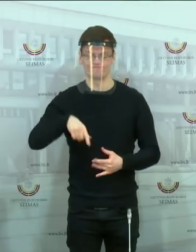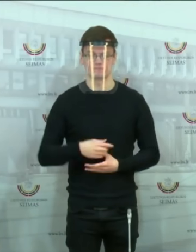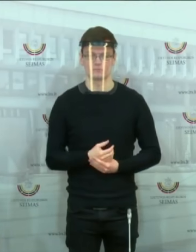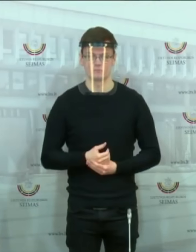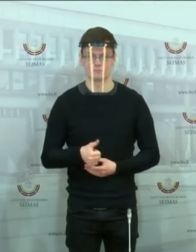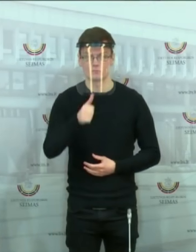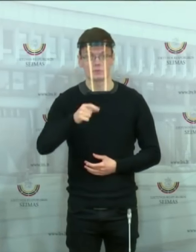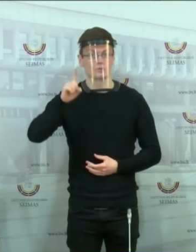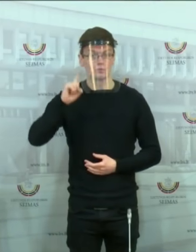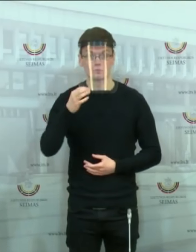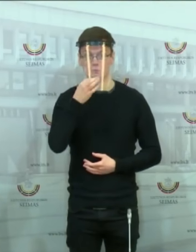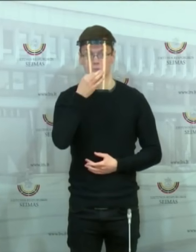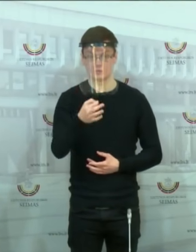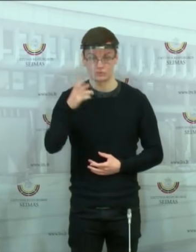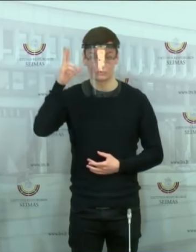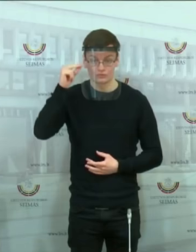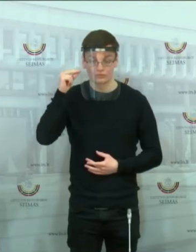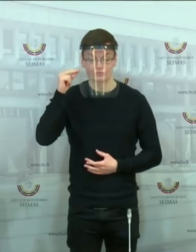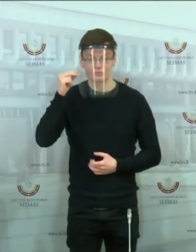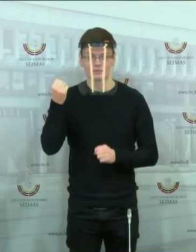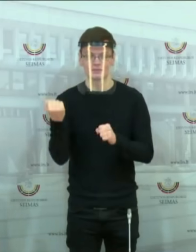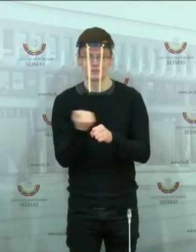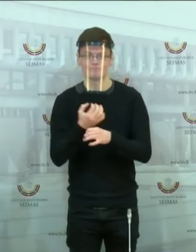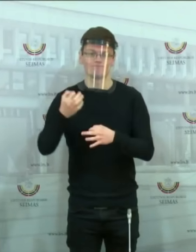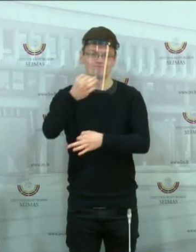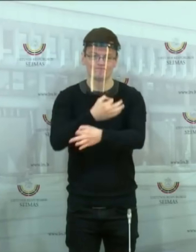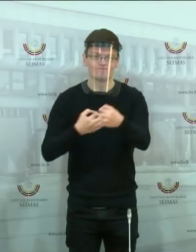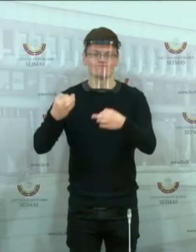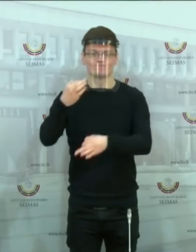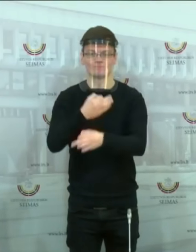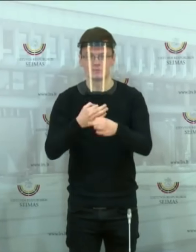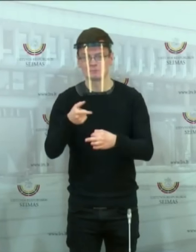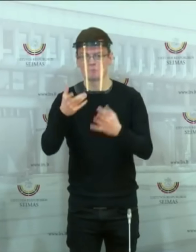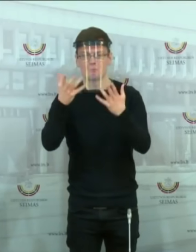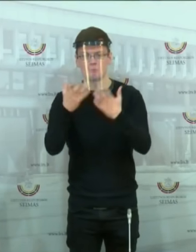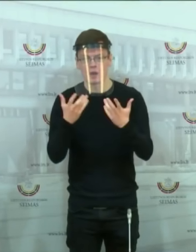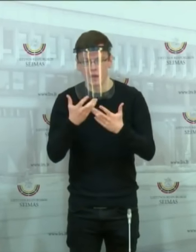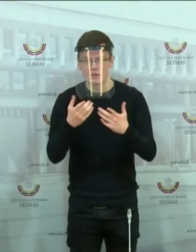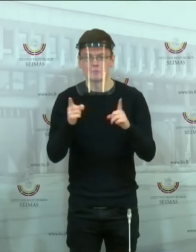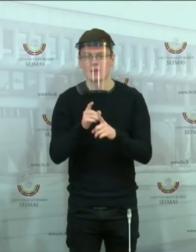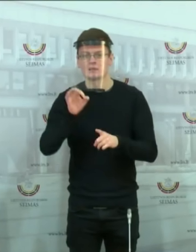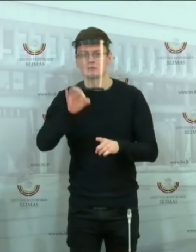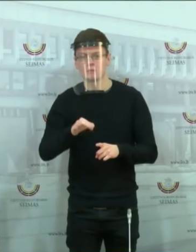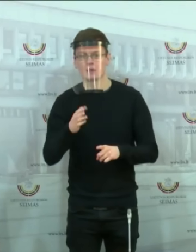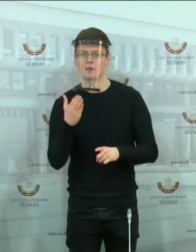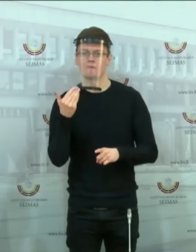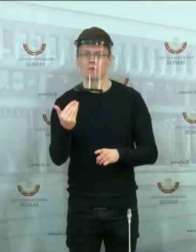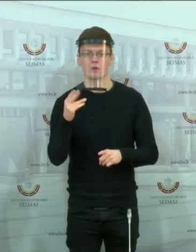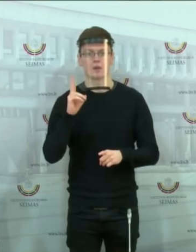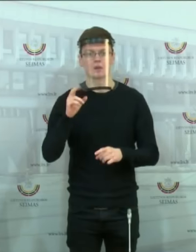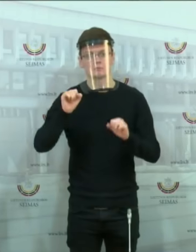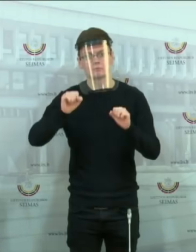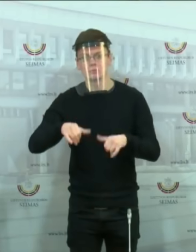ją pasakyti, tai reikėtų vis tik tai kalbėtis ir tai su tais pačiais matematikais ir prognozuotojais, kurie prognozuoja